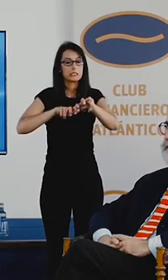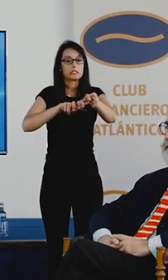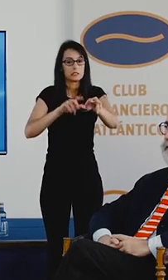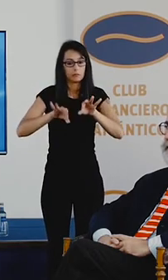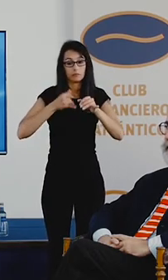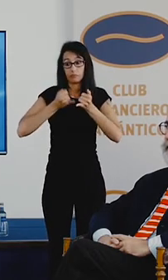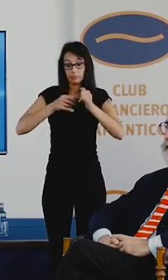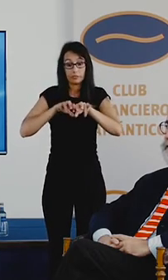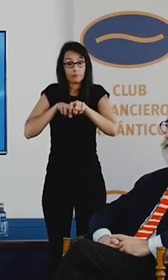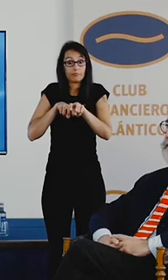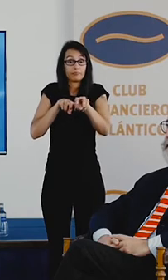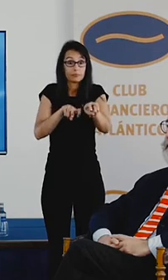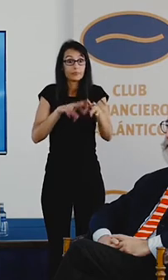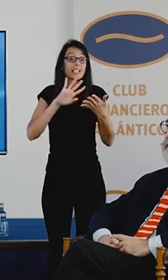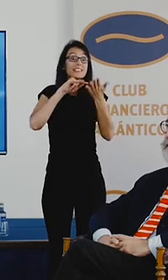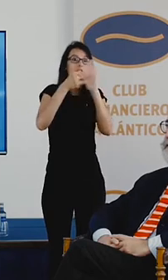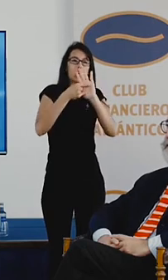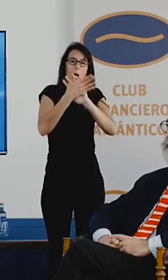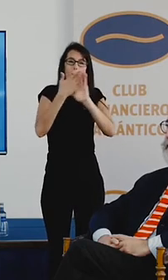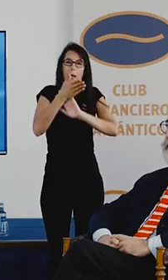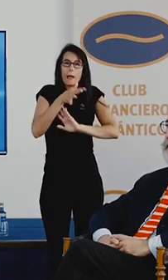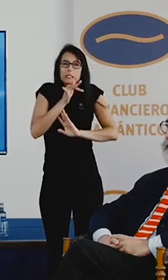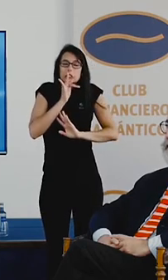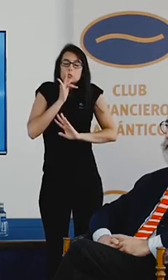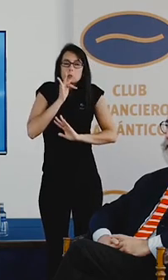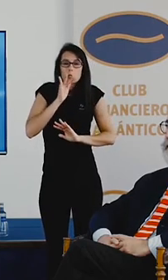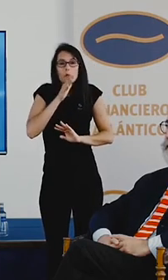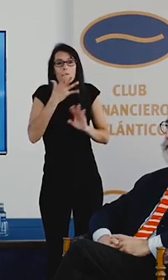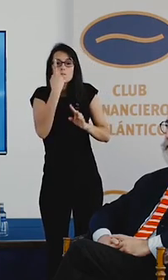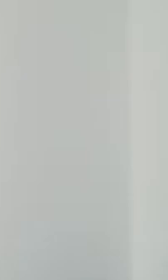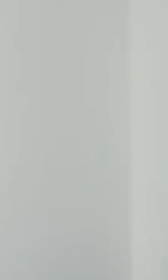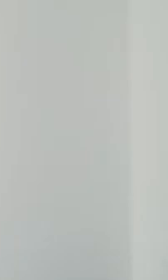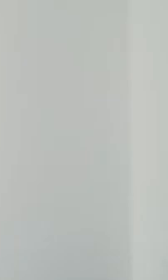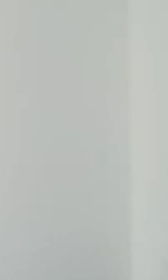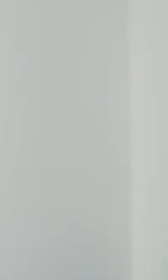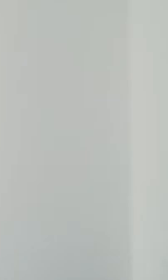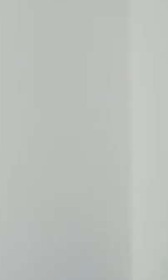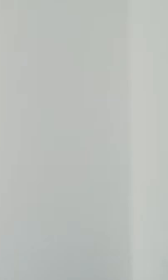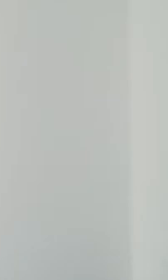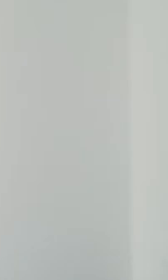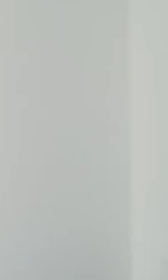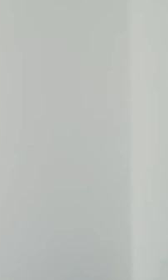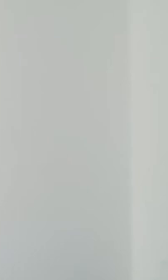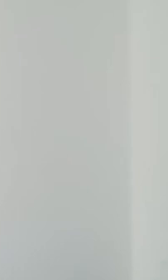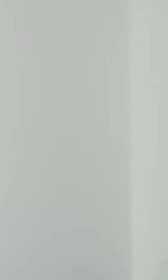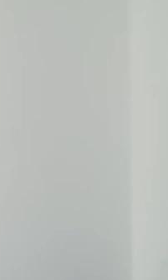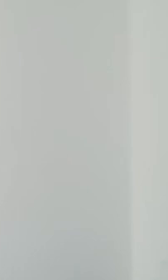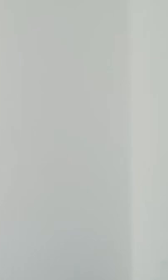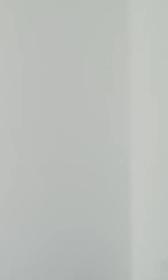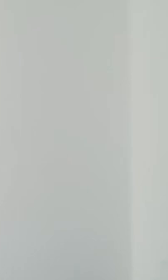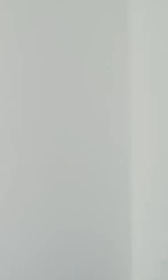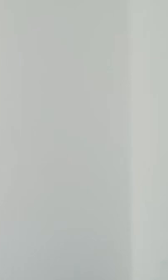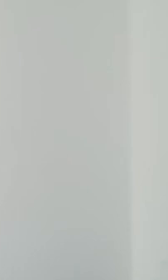haciendo una tecnología nueva, de la que todavía no se puede hablar del todo, porque les falta un acuerdo, que va a ir metida en los tubos de la bici, y que va a localizar la